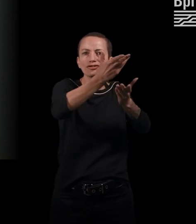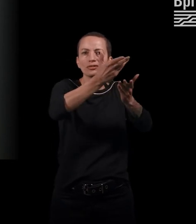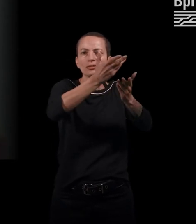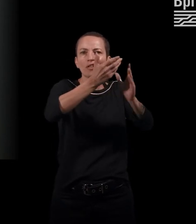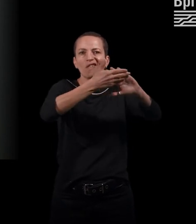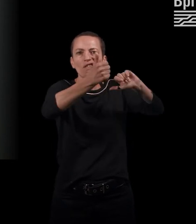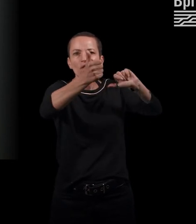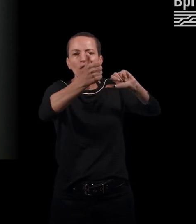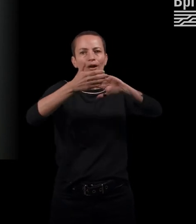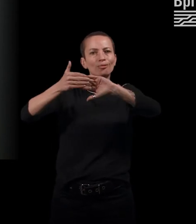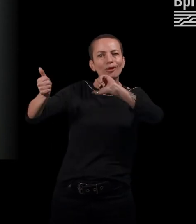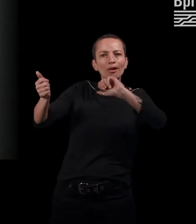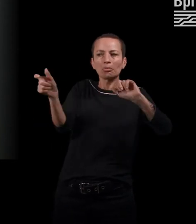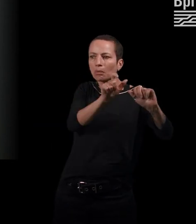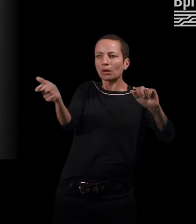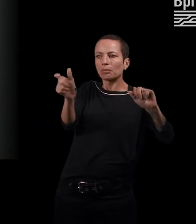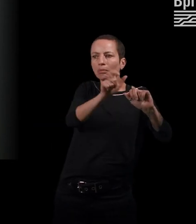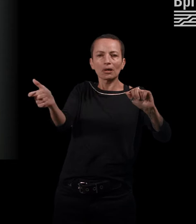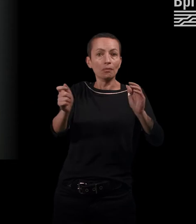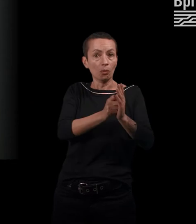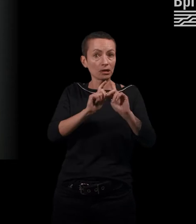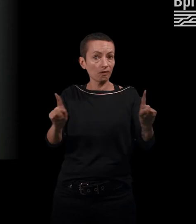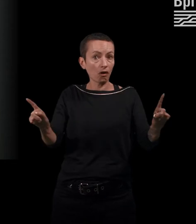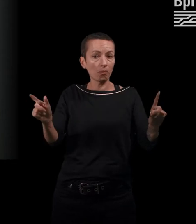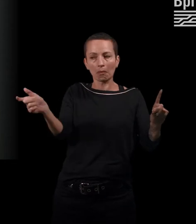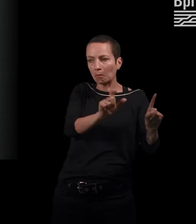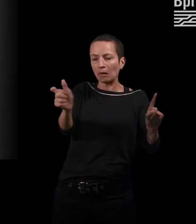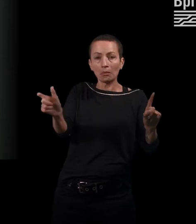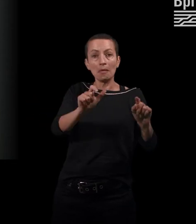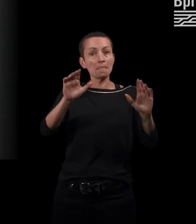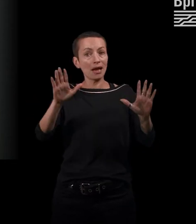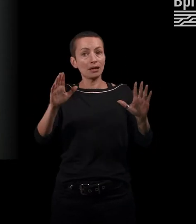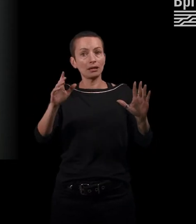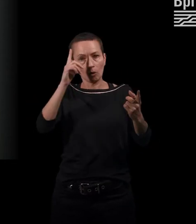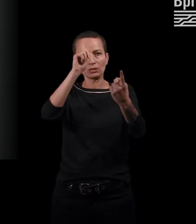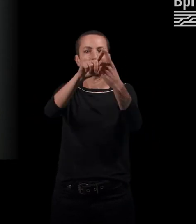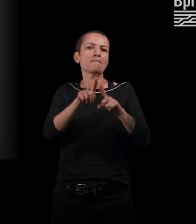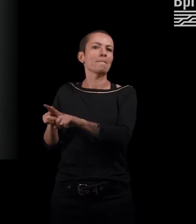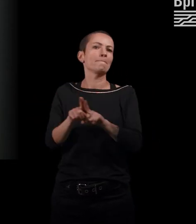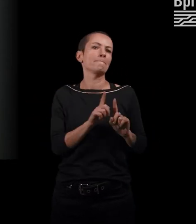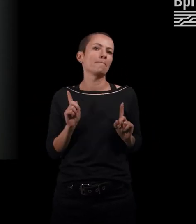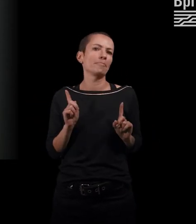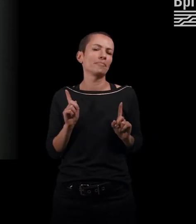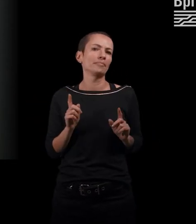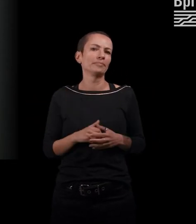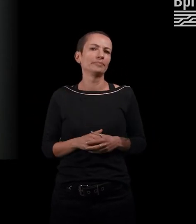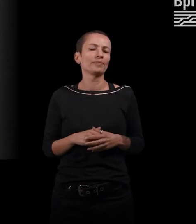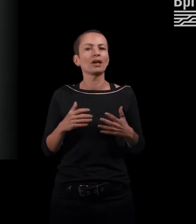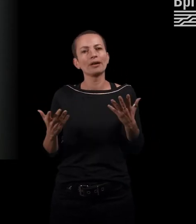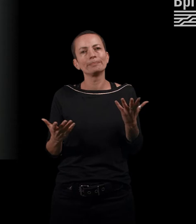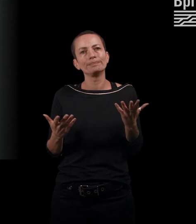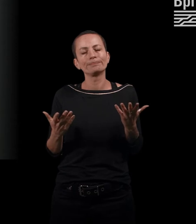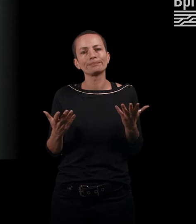qui ont discuté entre eux par mur interposé à des moments différents, mais qui étaient là pour les mêmes raisons.